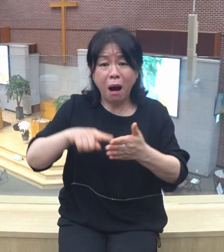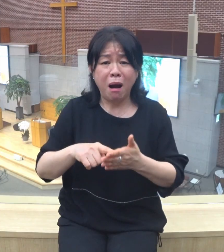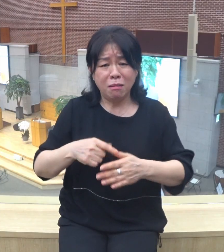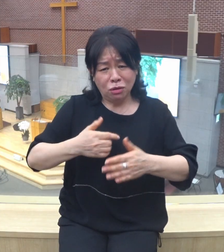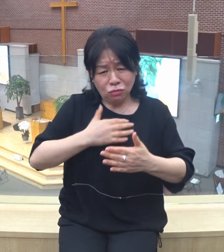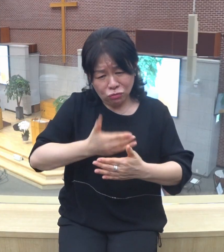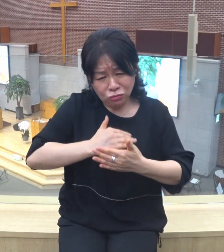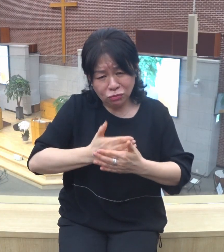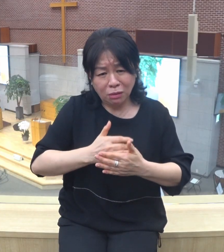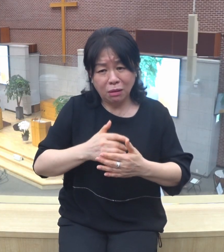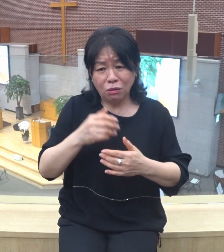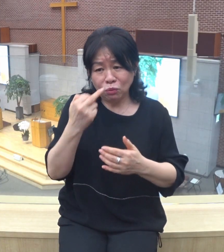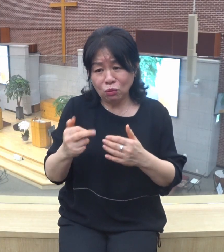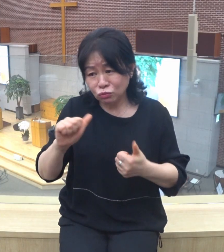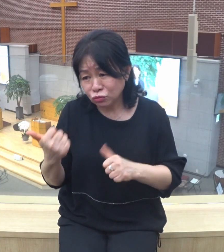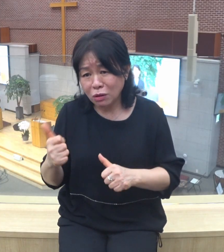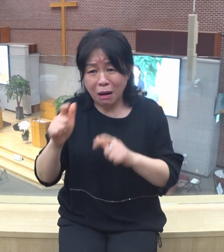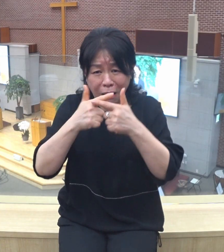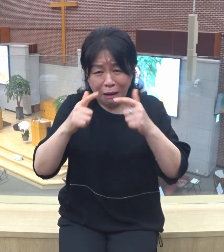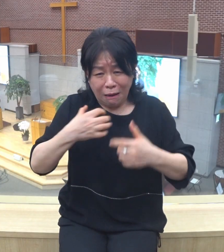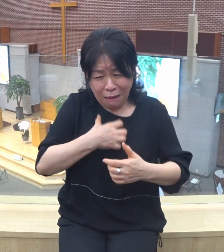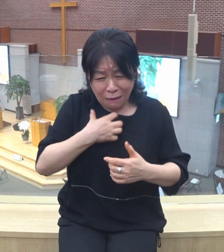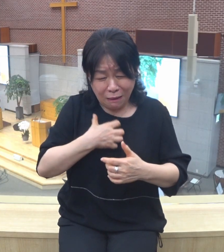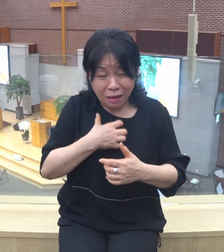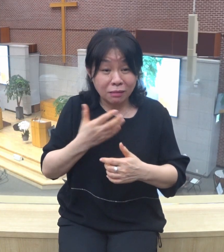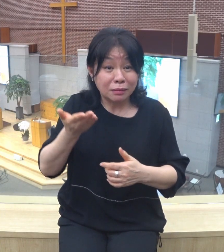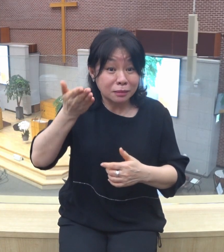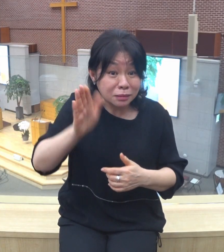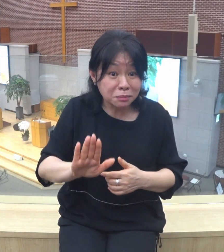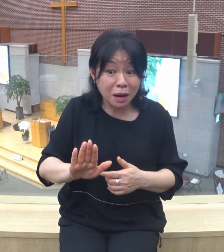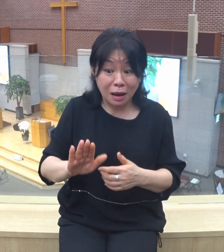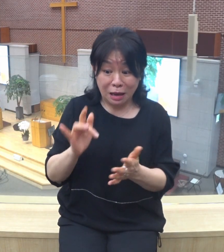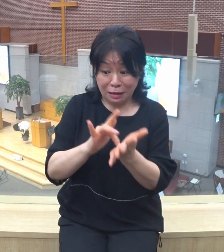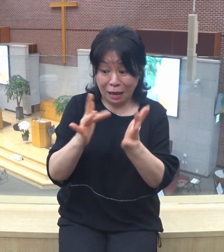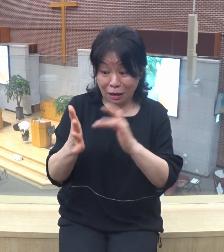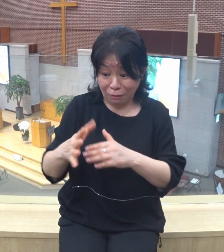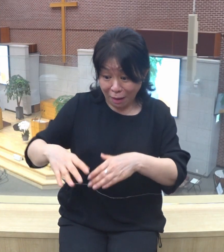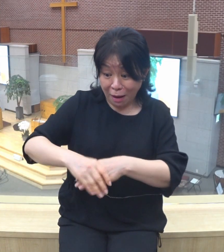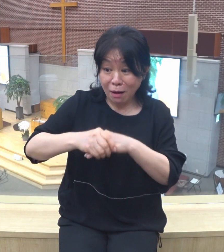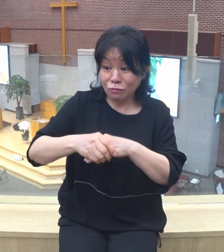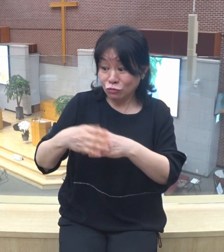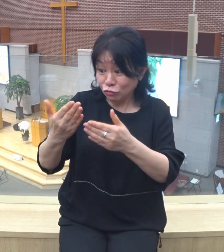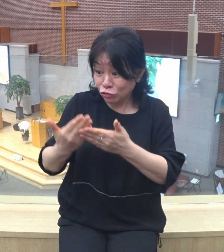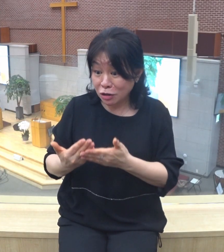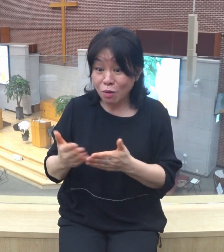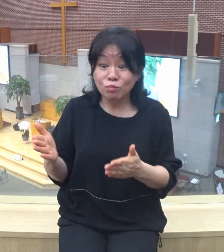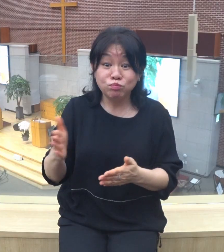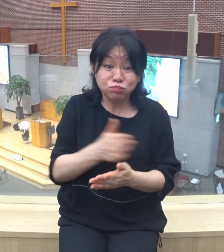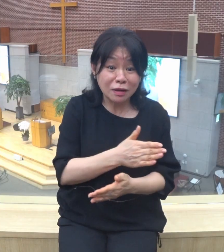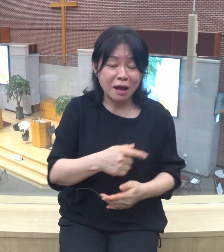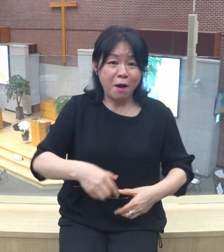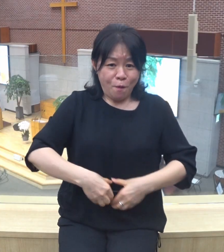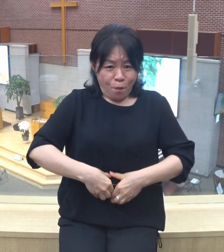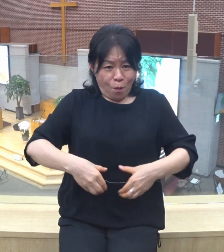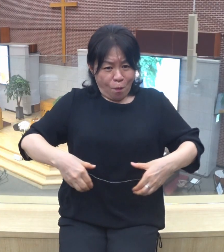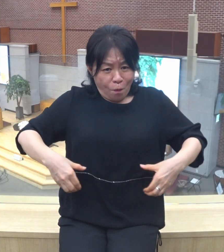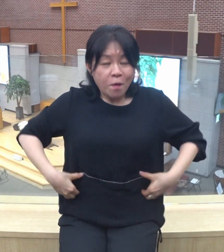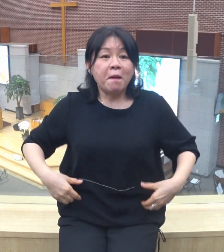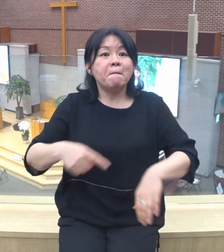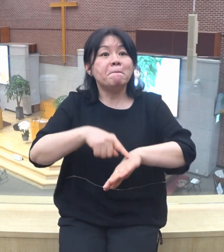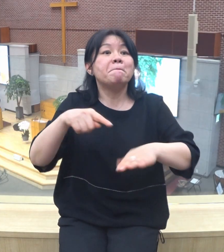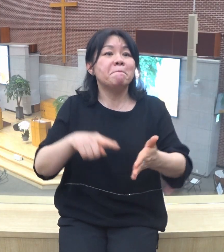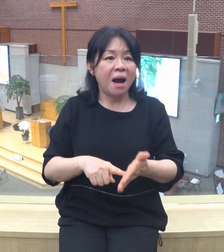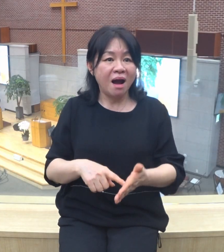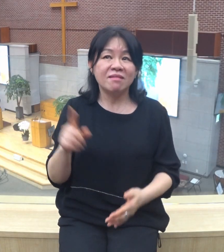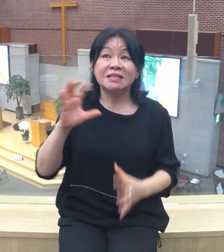삶이 두려웠는데 용기가 생겼습니다. 이 손과 함께라면 세상 어디에도 갈 수 있겠다라는